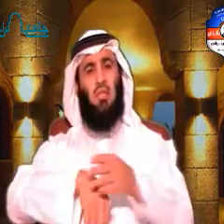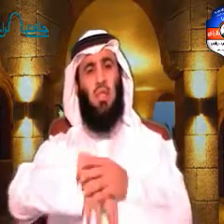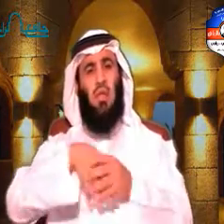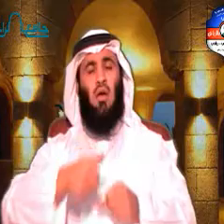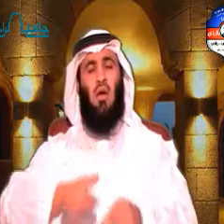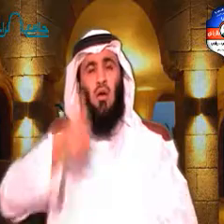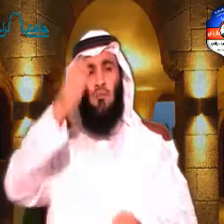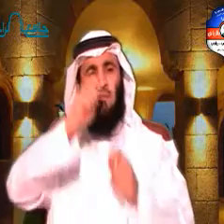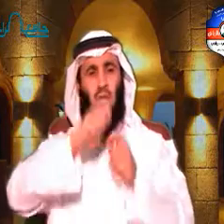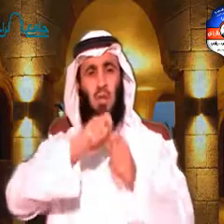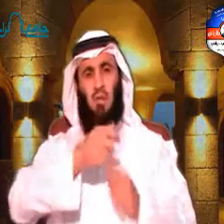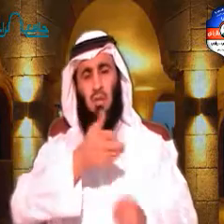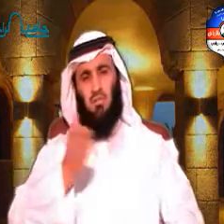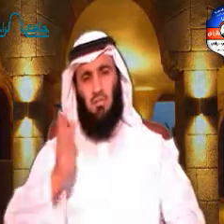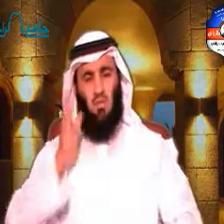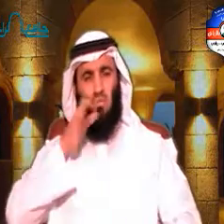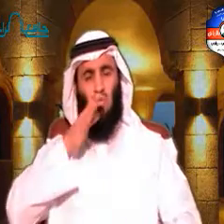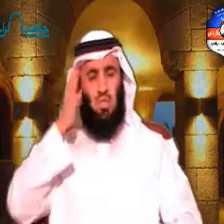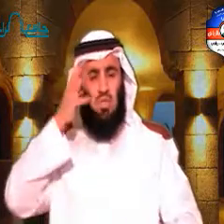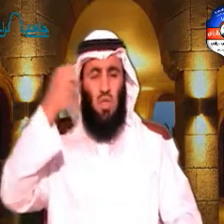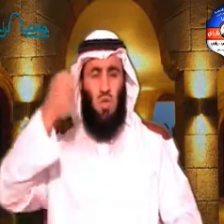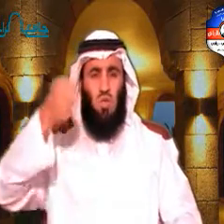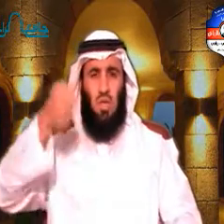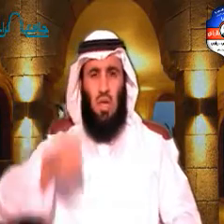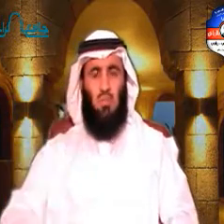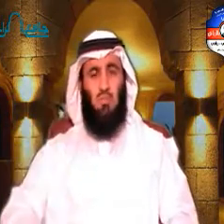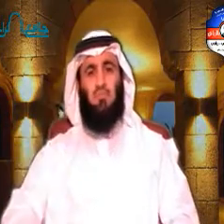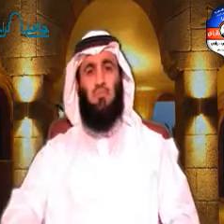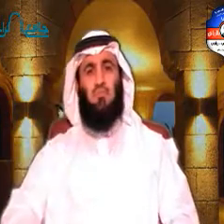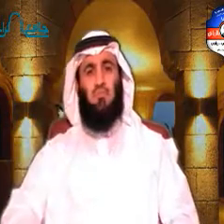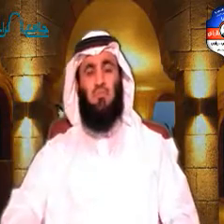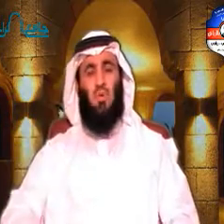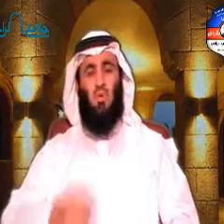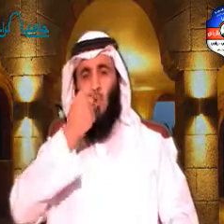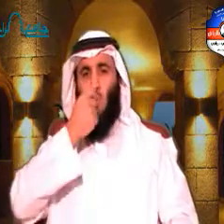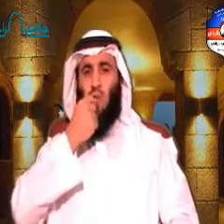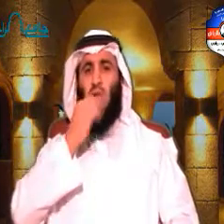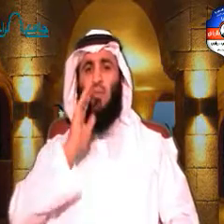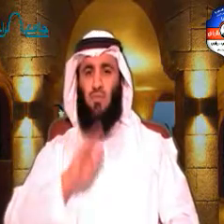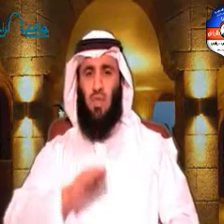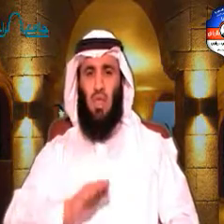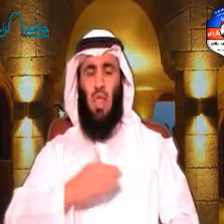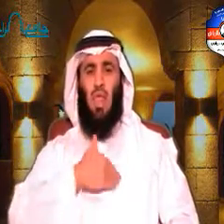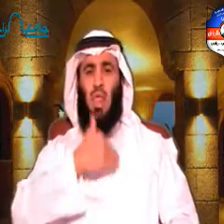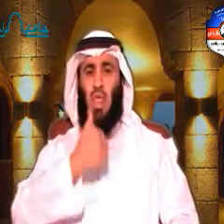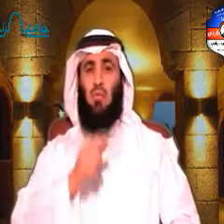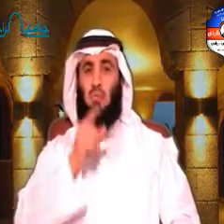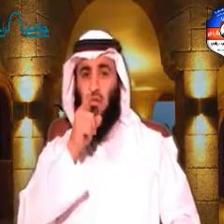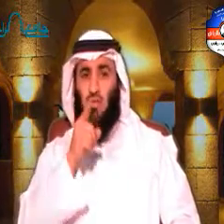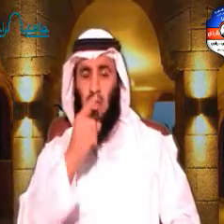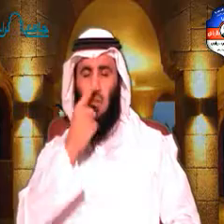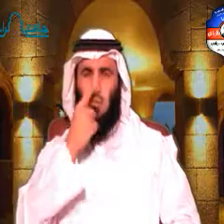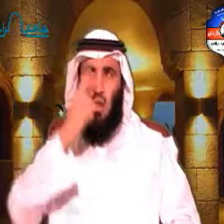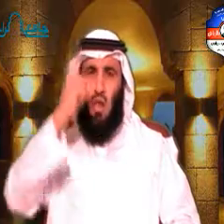صلى الله عليه وسلم. يا أيها الذين آمنوا أطيعوا الله